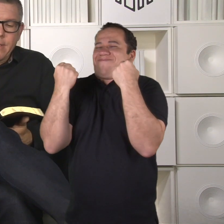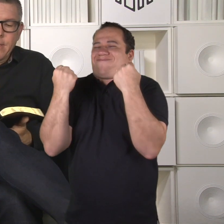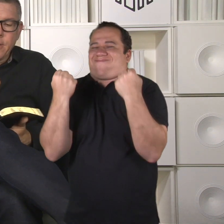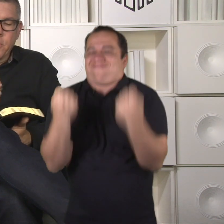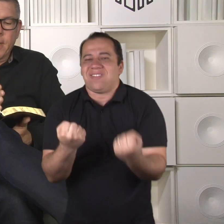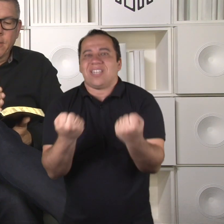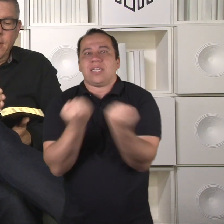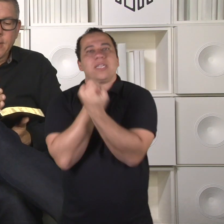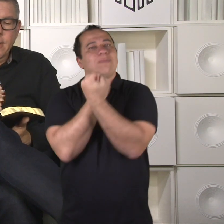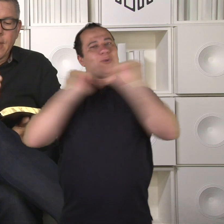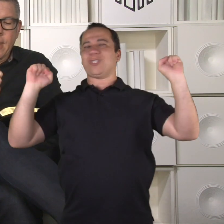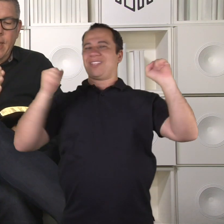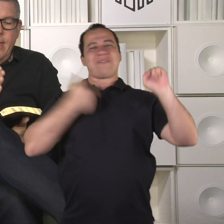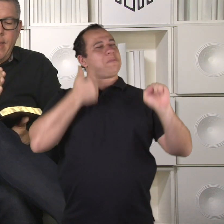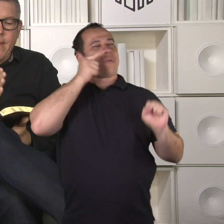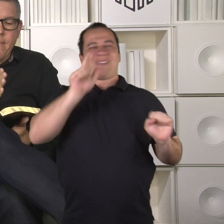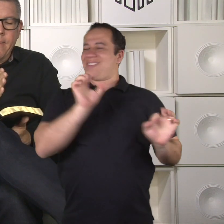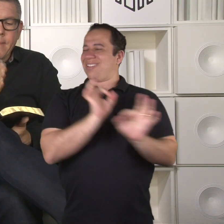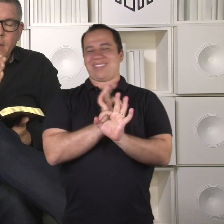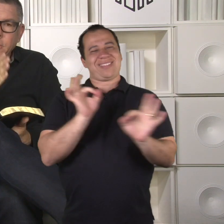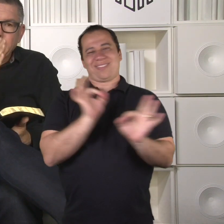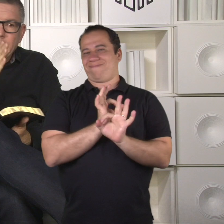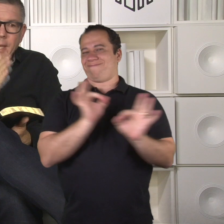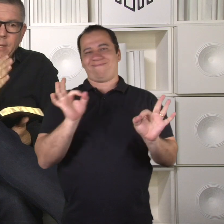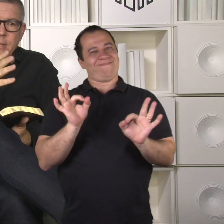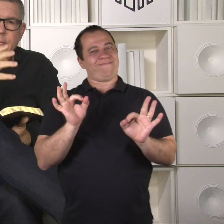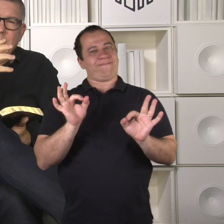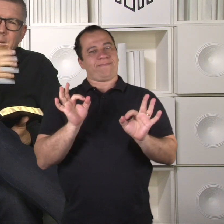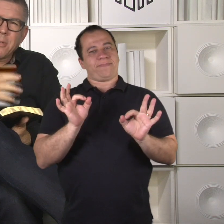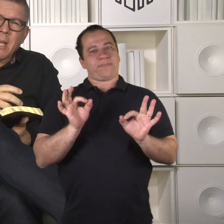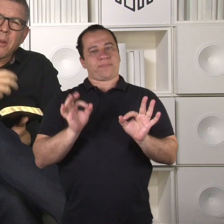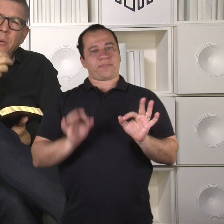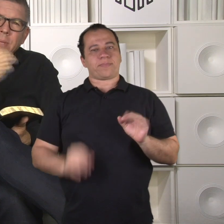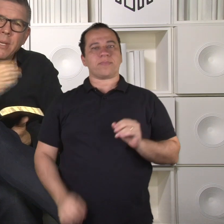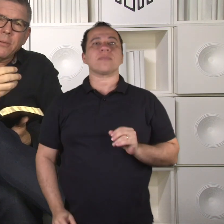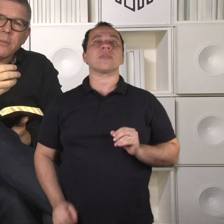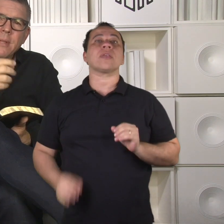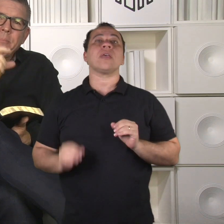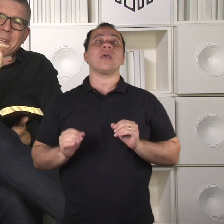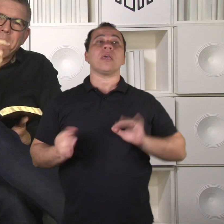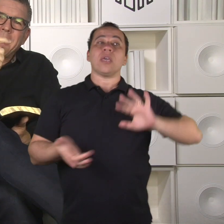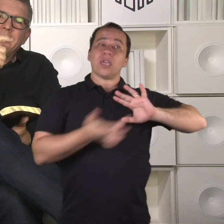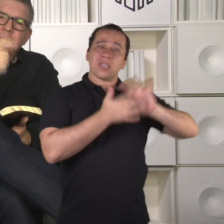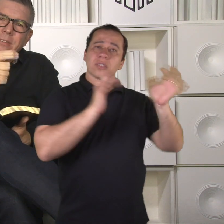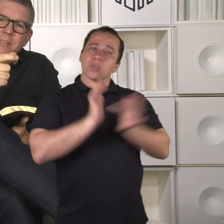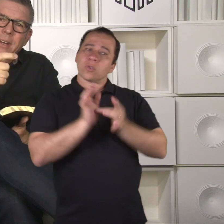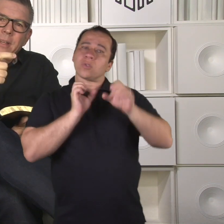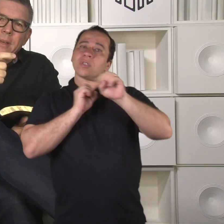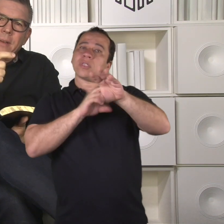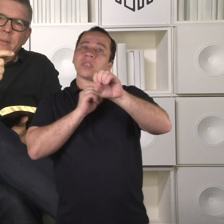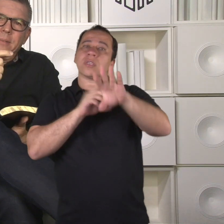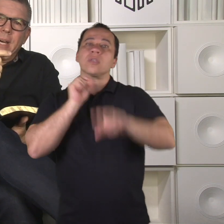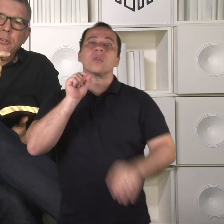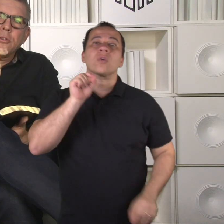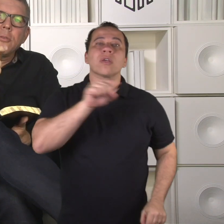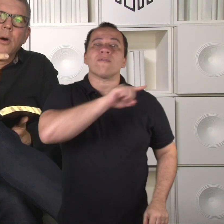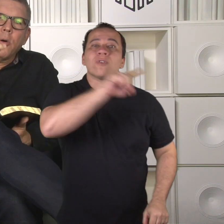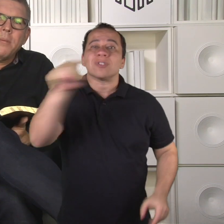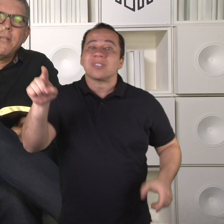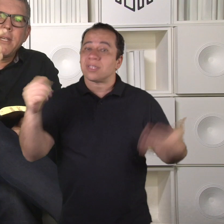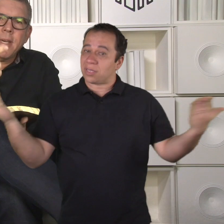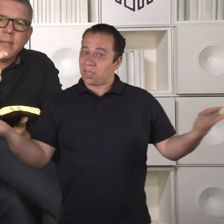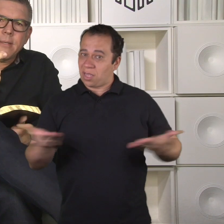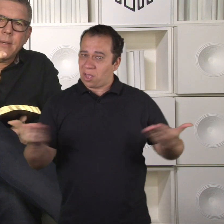está dizendo para nós, não tente se relacionar com Deus na perspectiva da